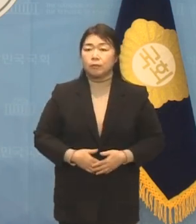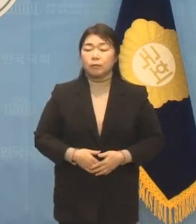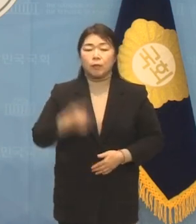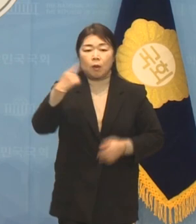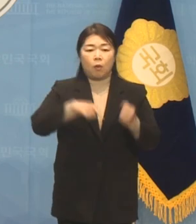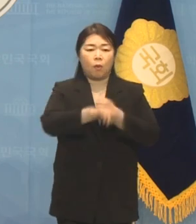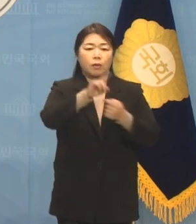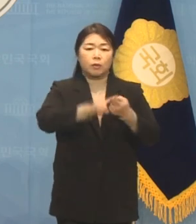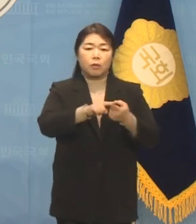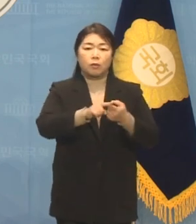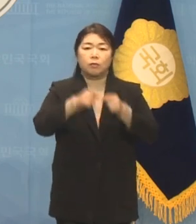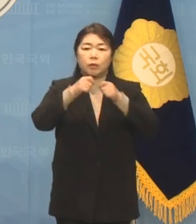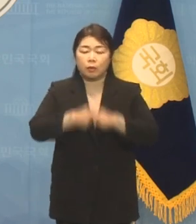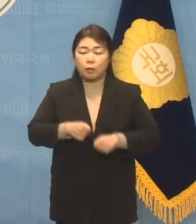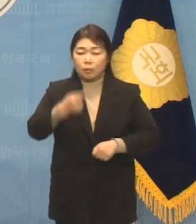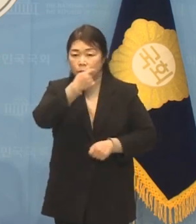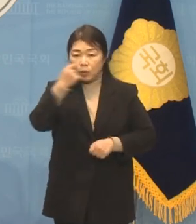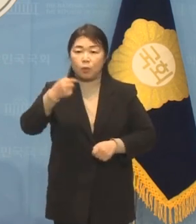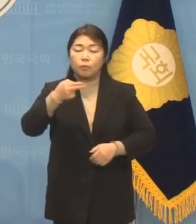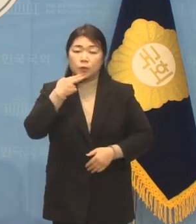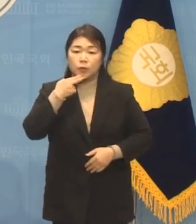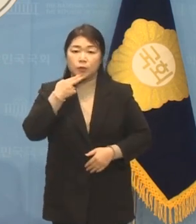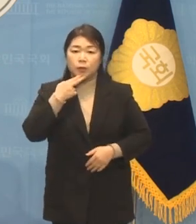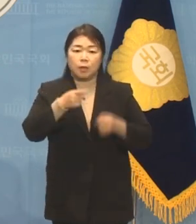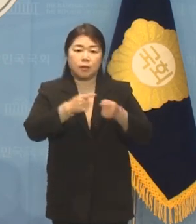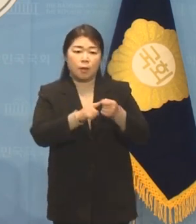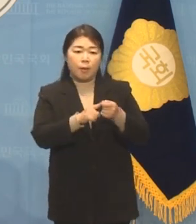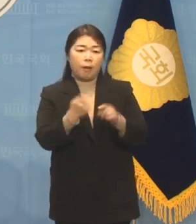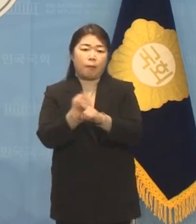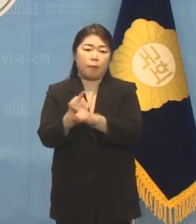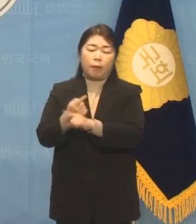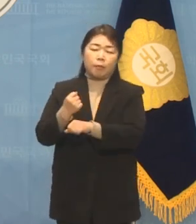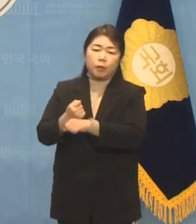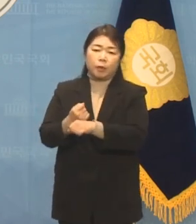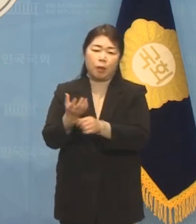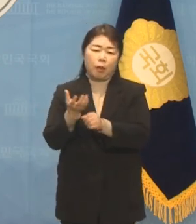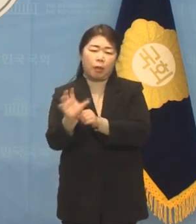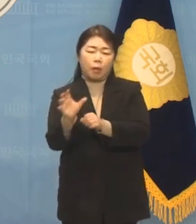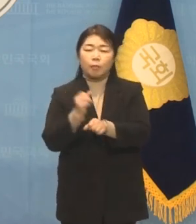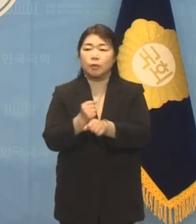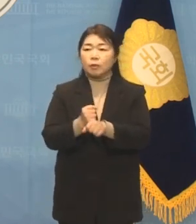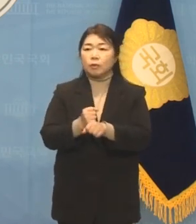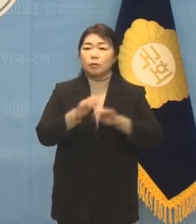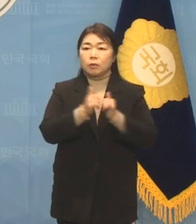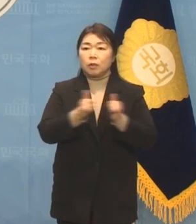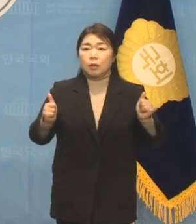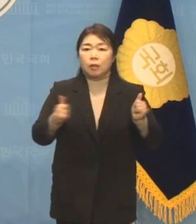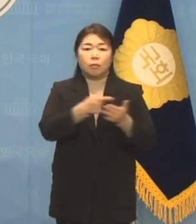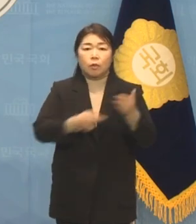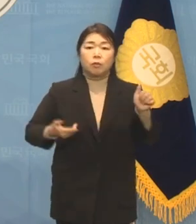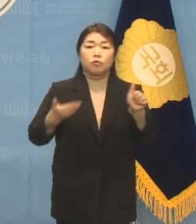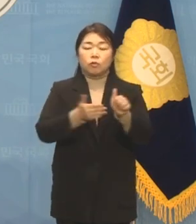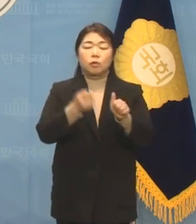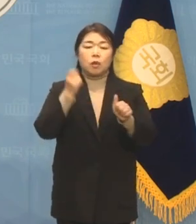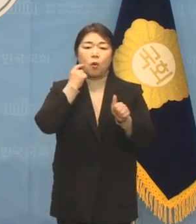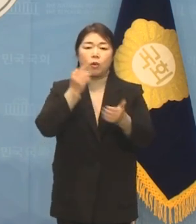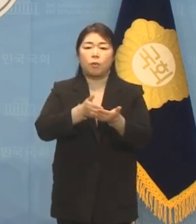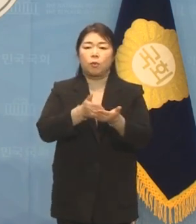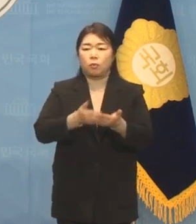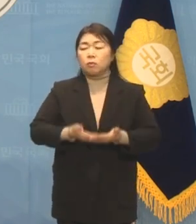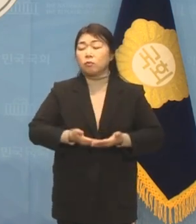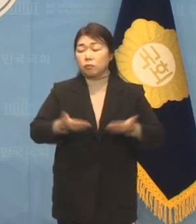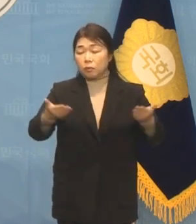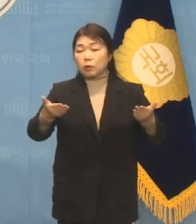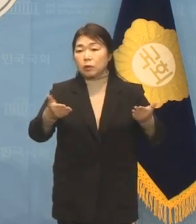과학적이고 객관적인 확인 절차도 없이 자막을 조작하면서 국익에 중대한 영향을 미치는 허위 보도를